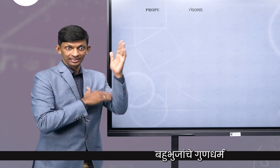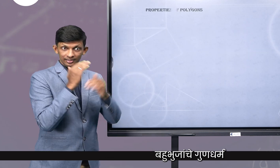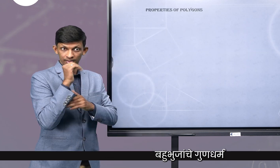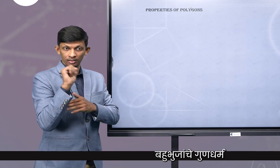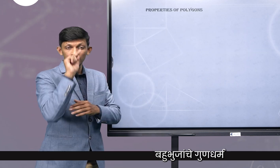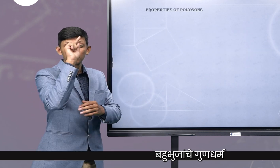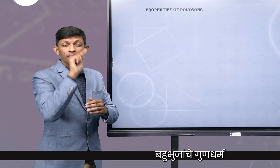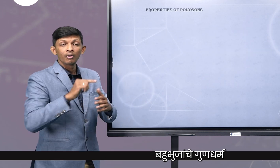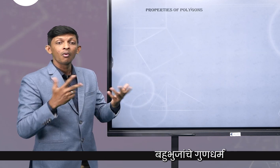बहुभुजांचे गुणधर्म.